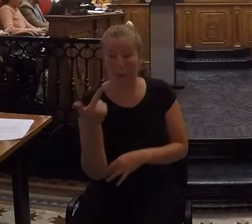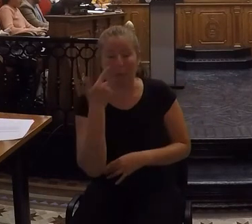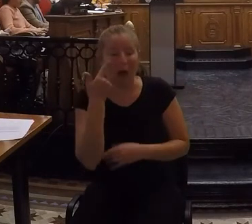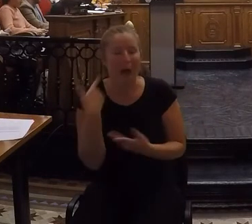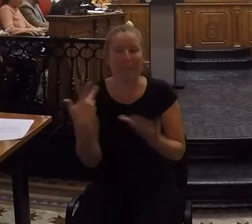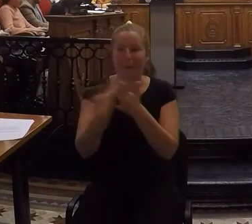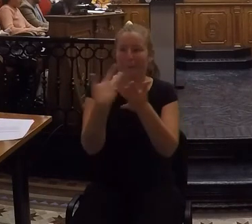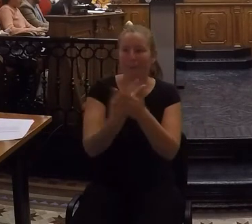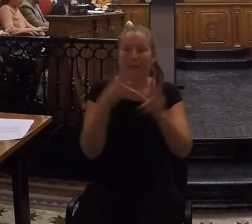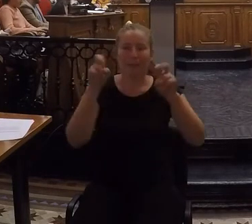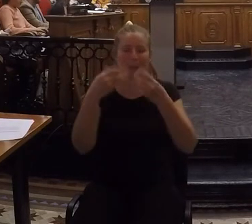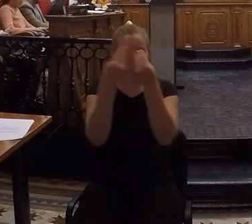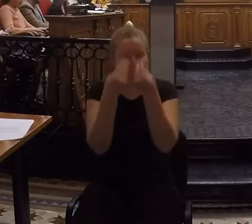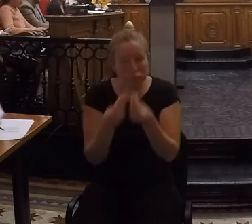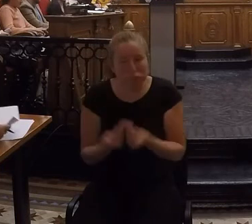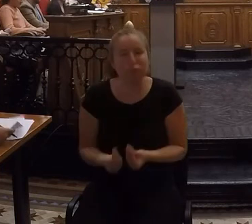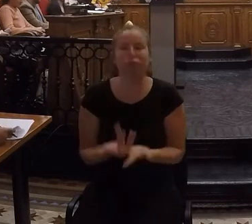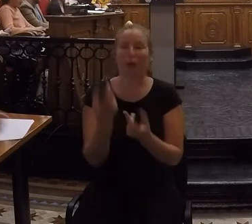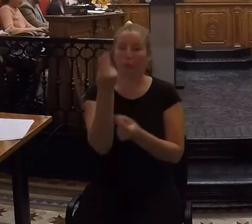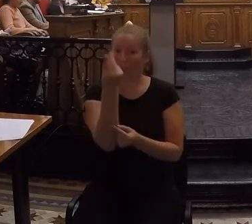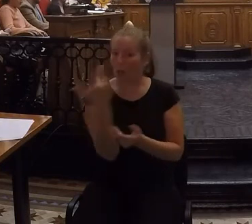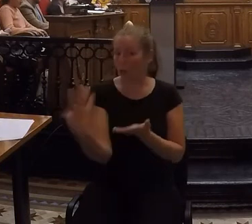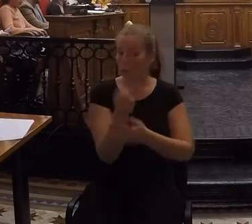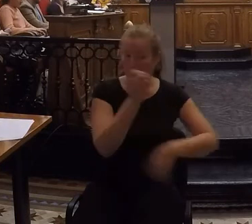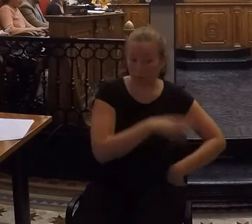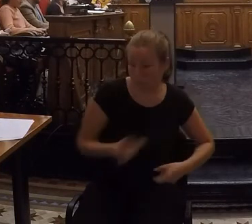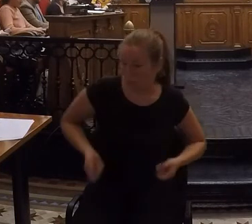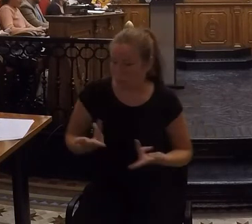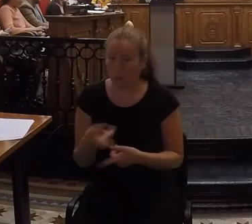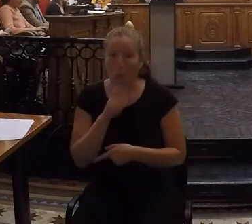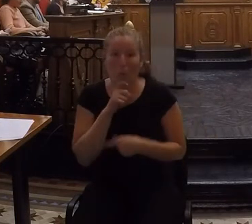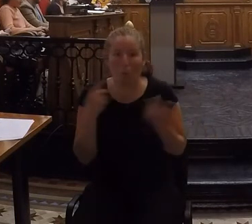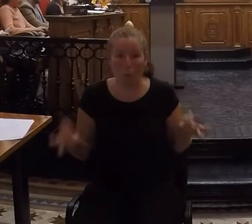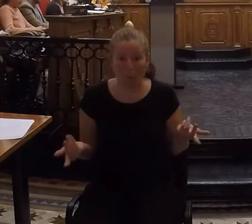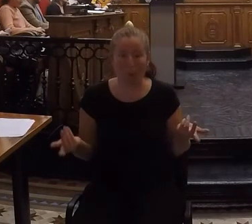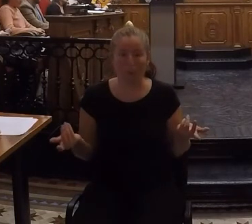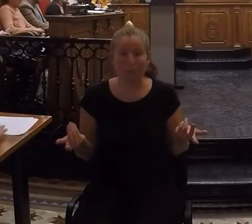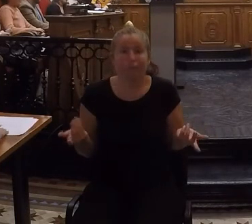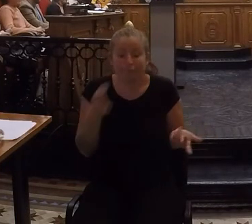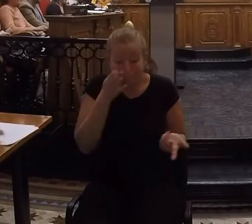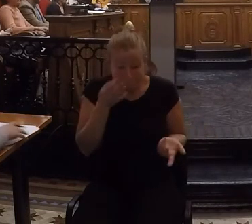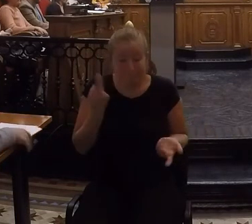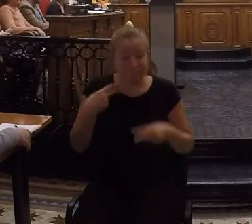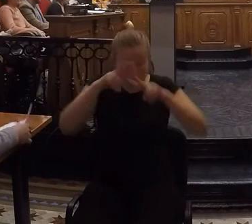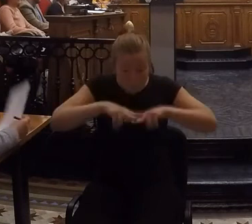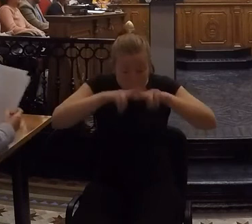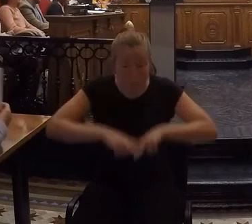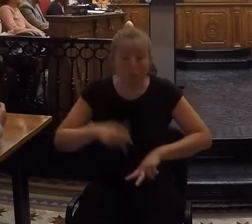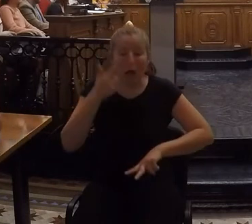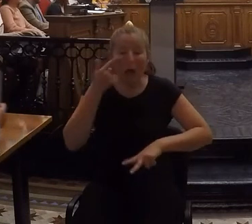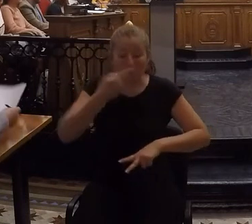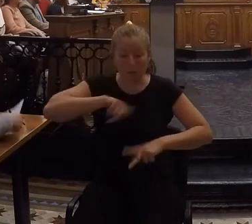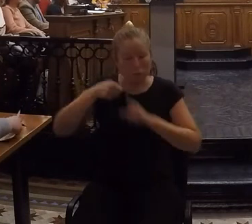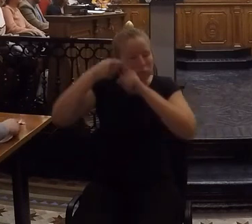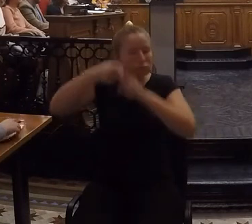cómo van las cuentas, y con todas nuestras propuestas y con las de los que quieran participar, nosotros vamos a estar ahí para mejorar los presupuestos